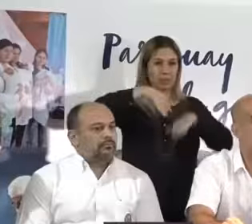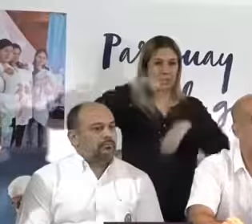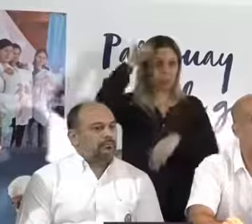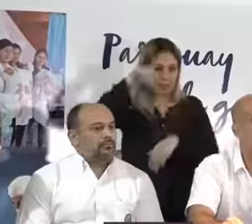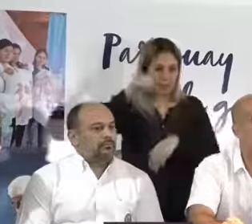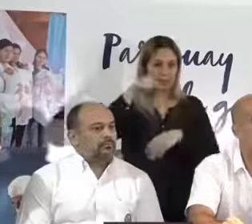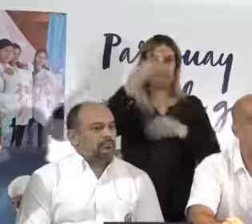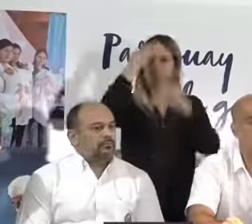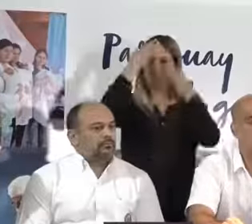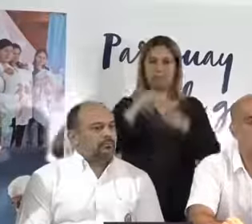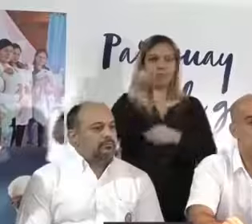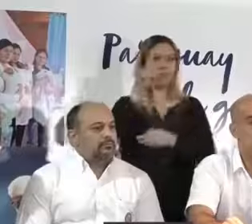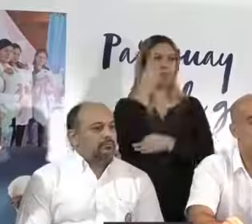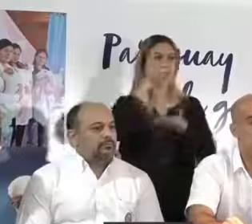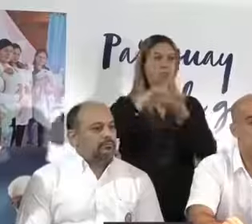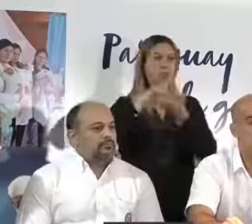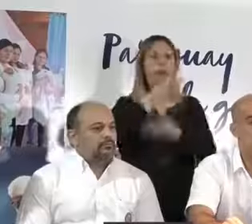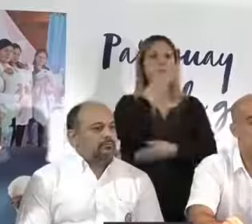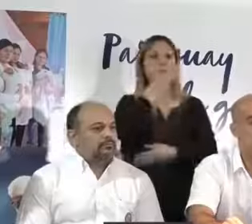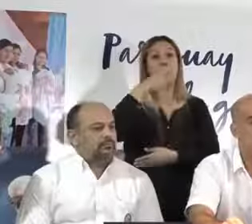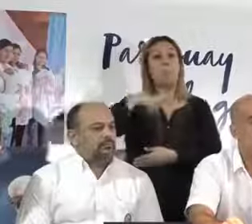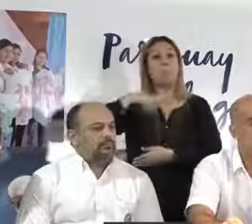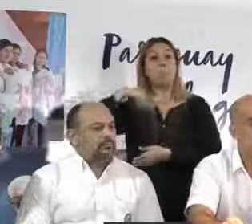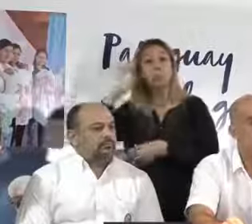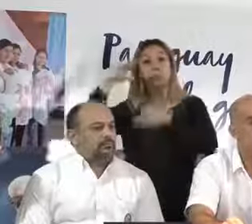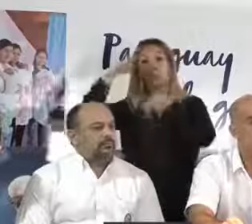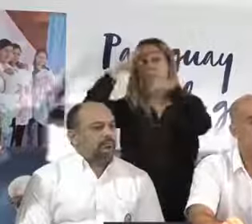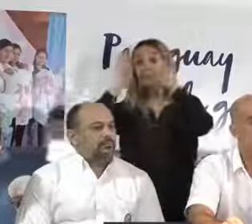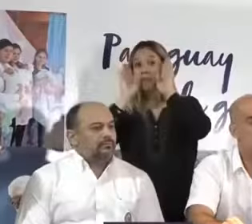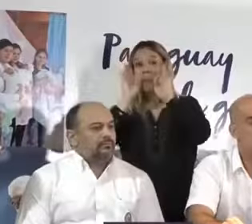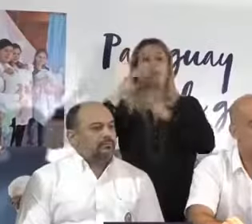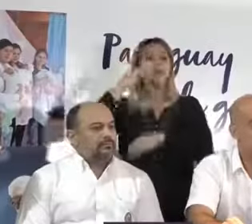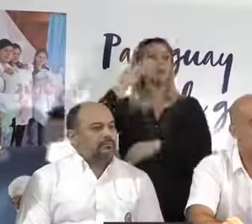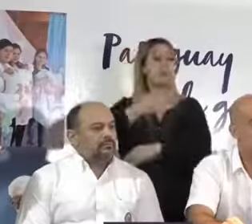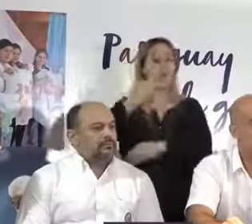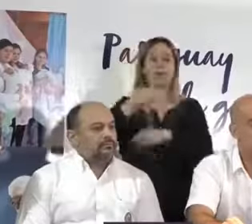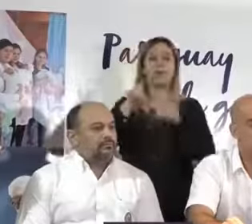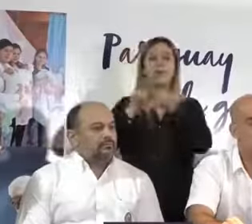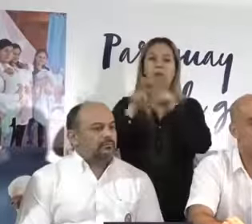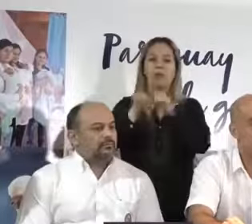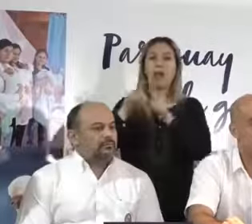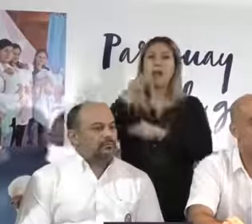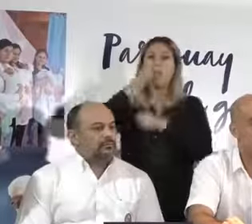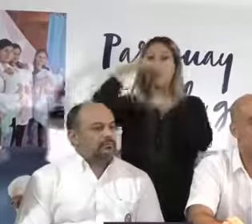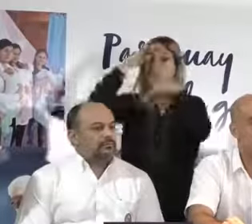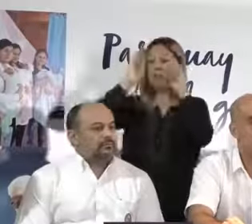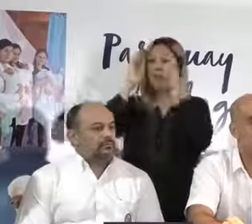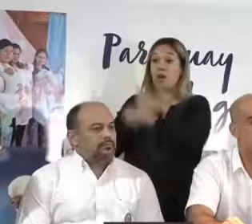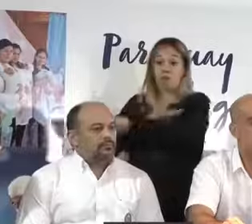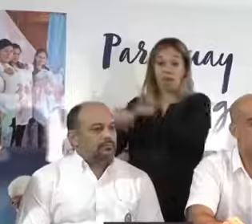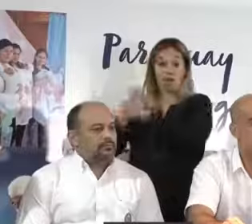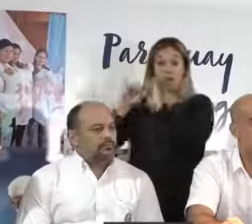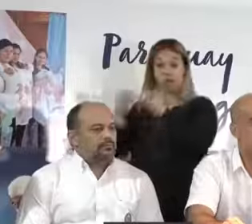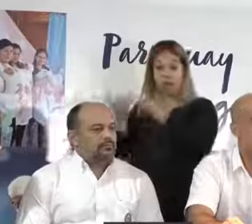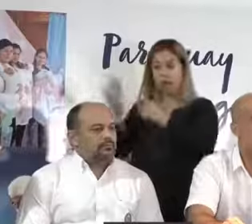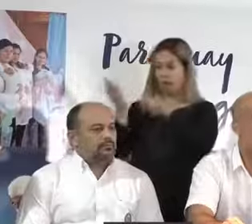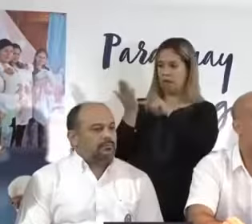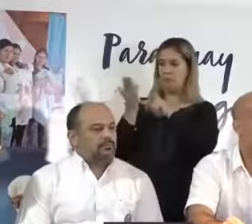otro subsistema, particularmente el sector privado, debe tener una contraprueba después en el Laboratorio Central por el